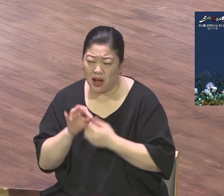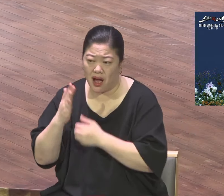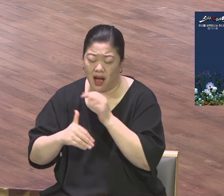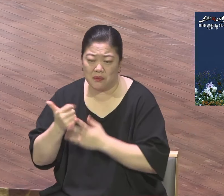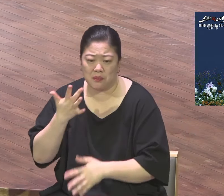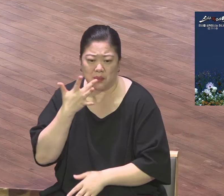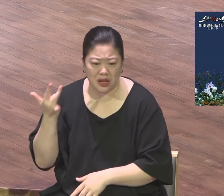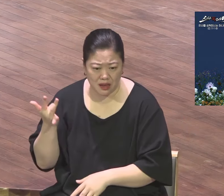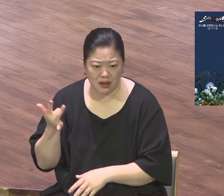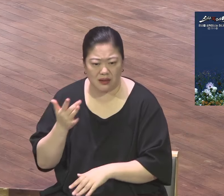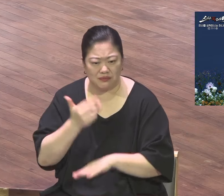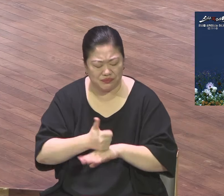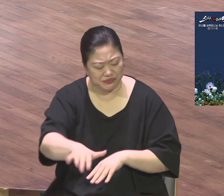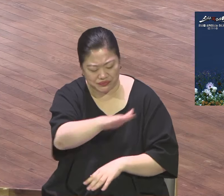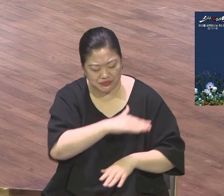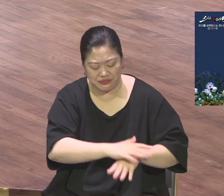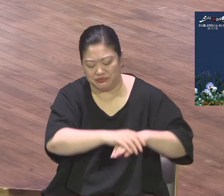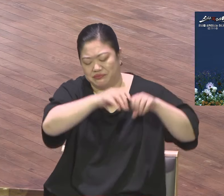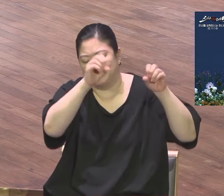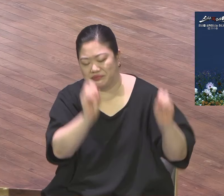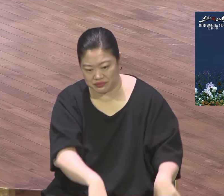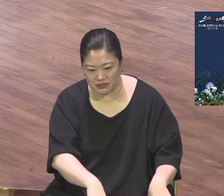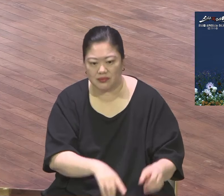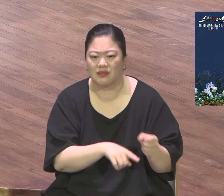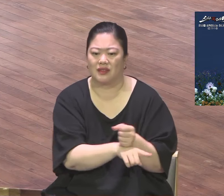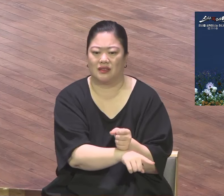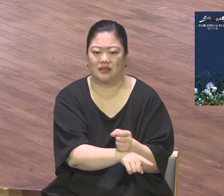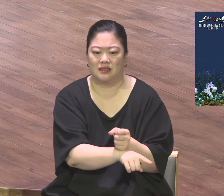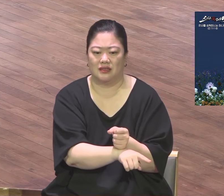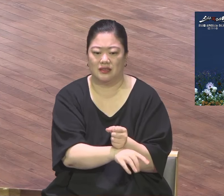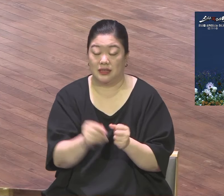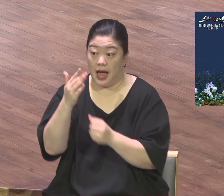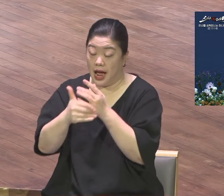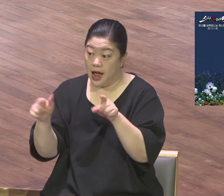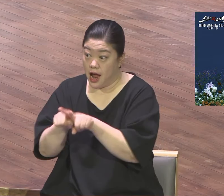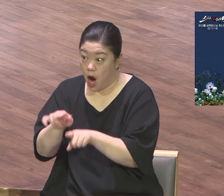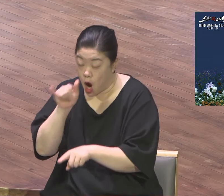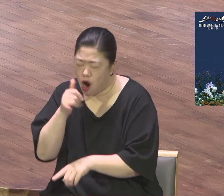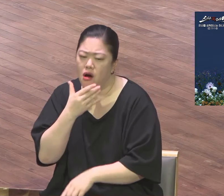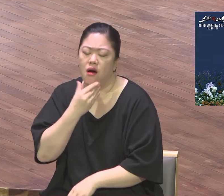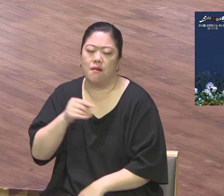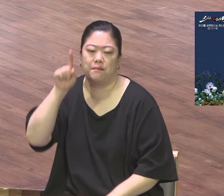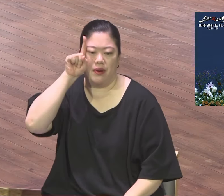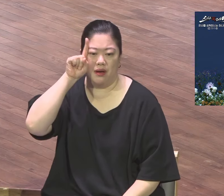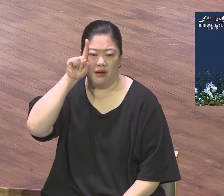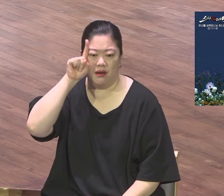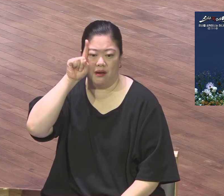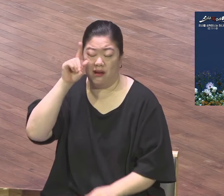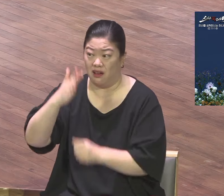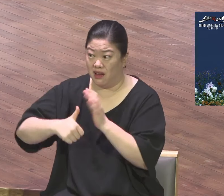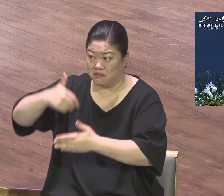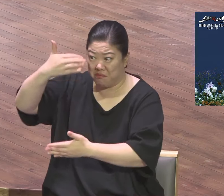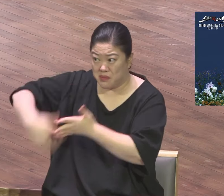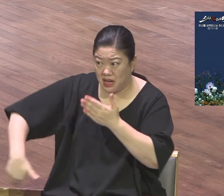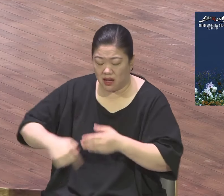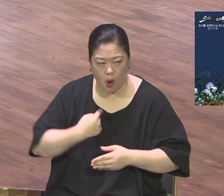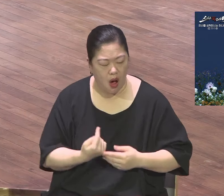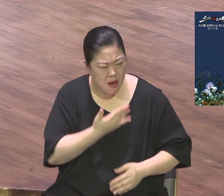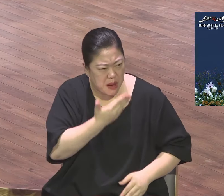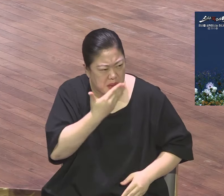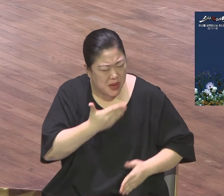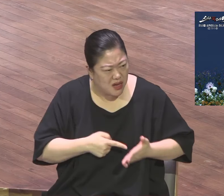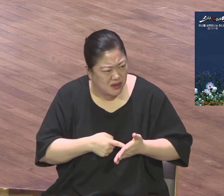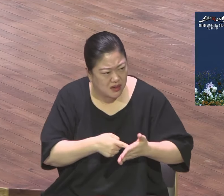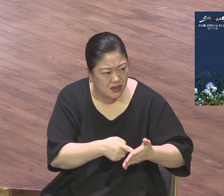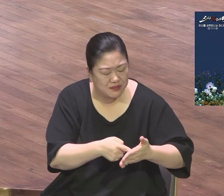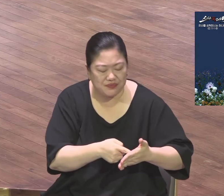또 인간 세상의 악과 부조리, 왜곡된 현실 등등 이걸 언급하면서